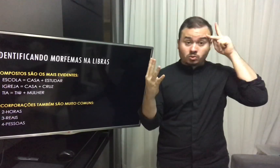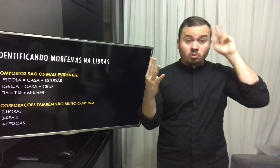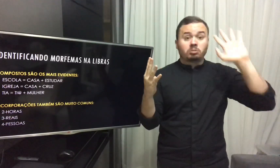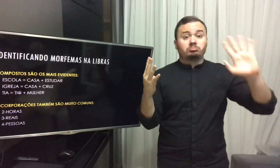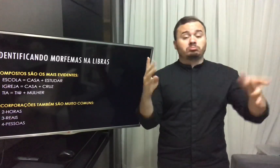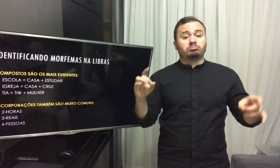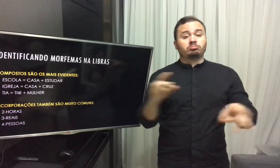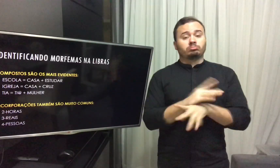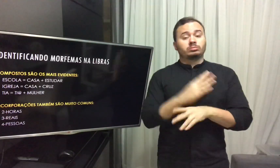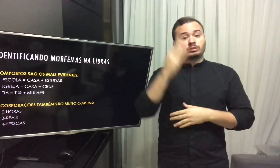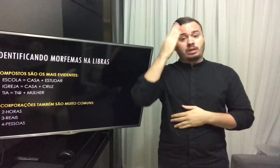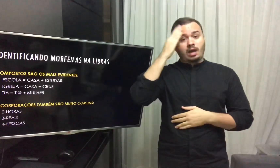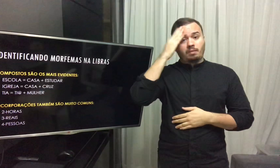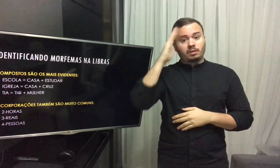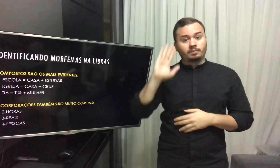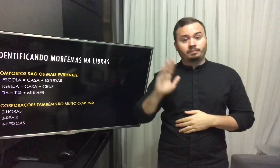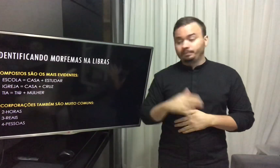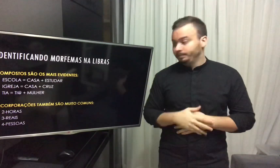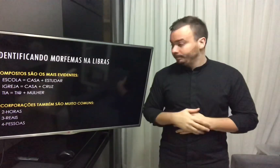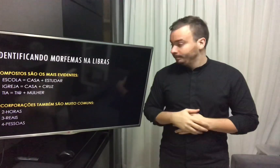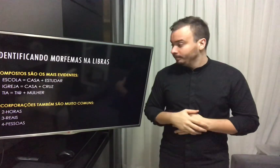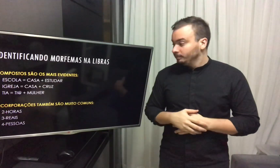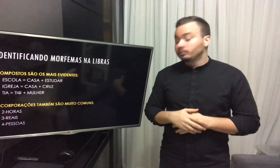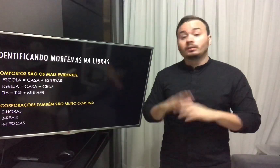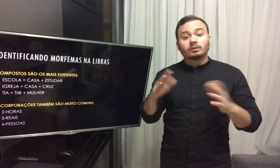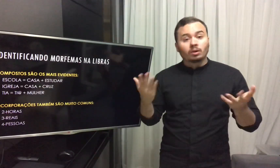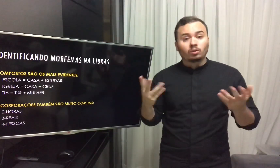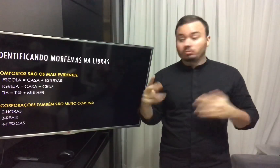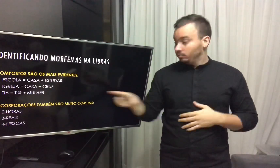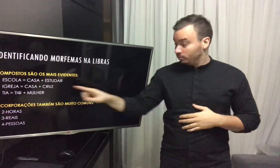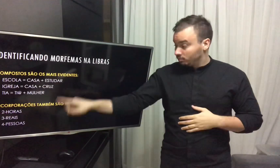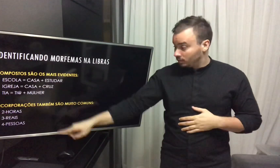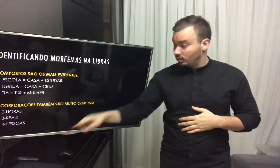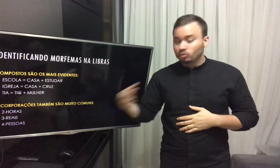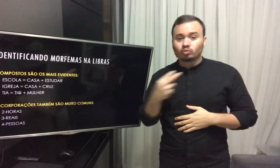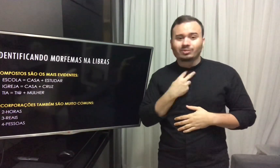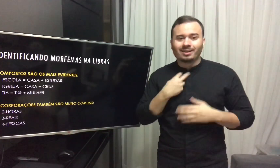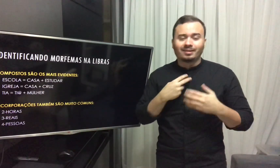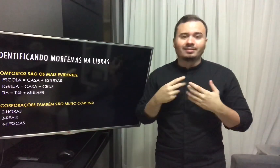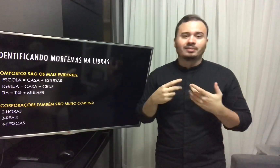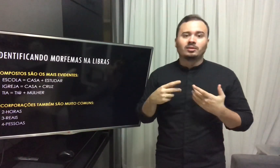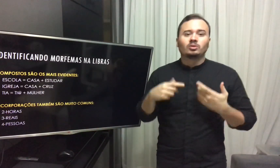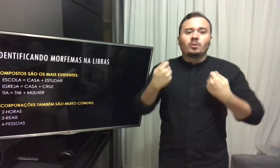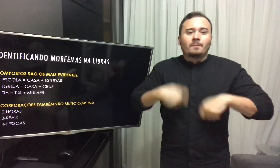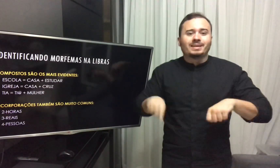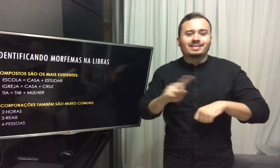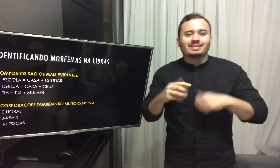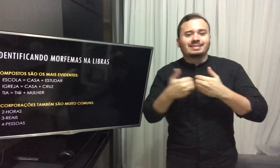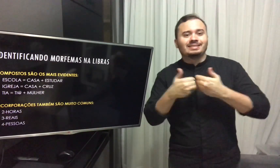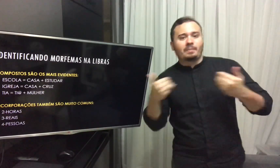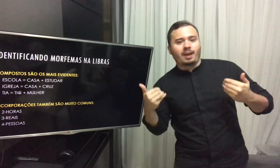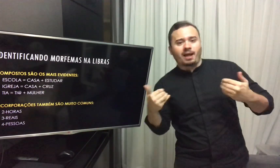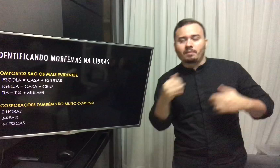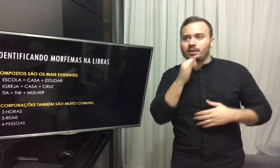a 4 pessoas. Ele já incorpora essa informação. Não dá para a gente